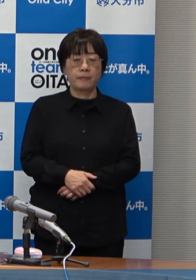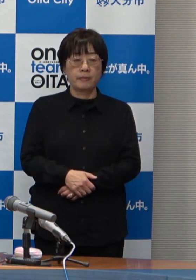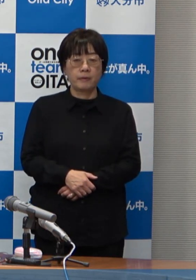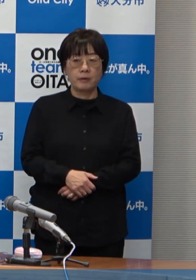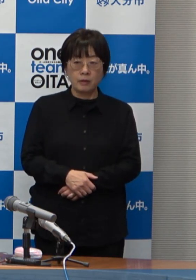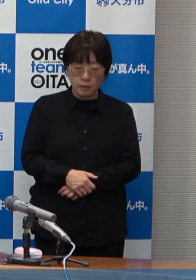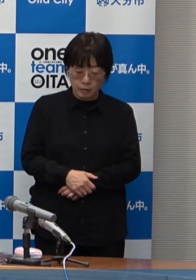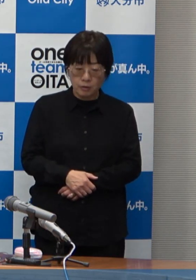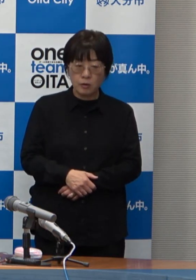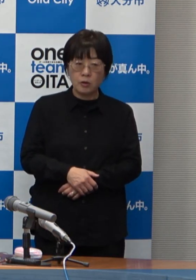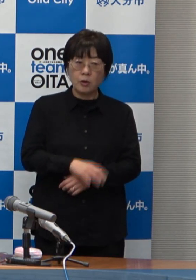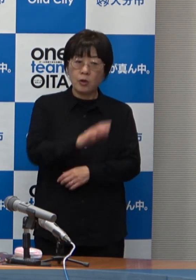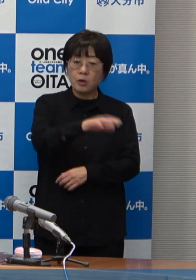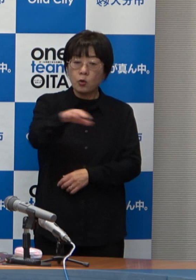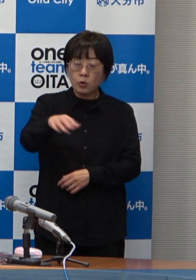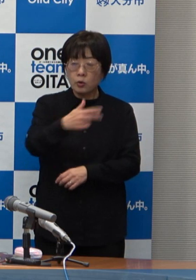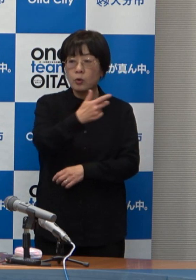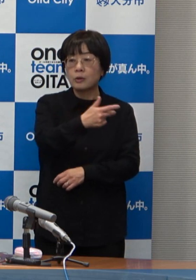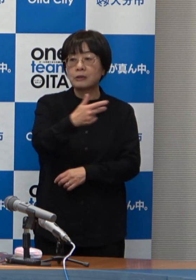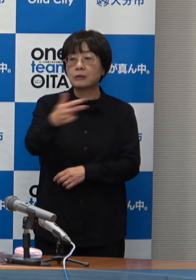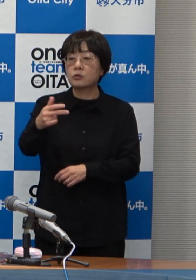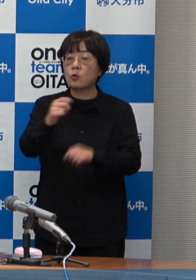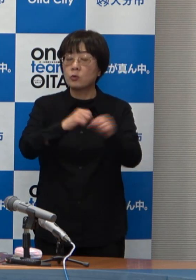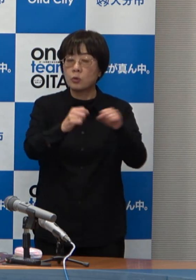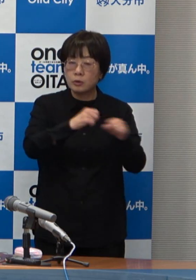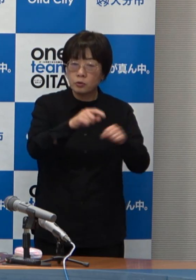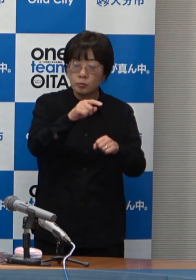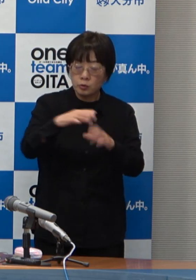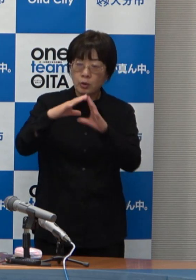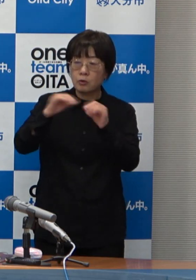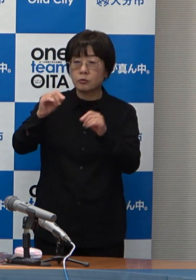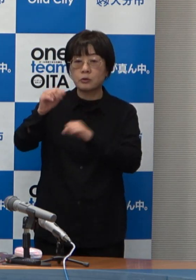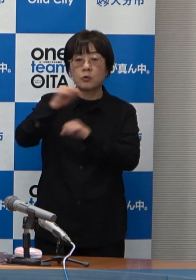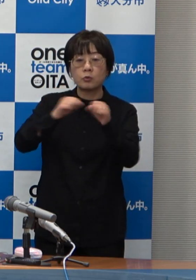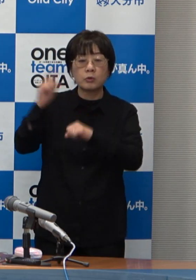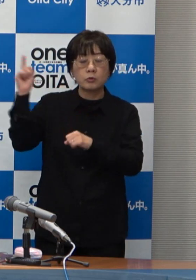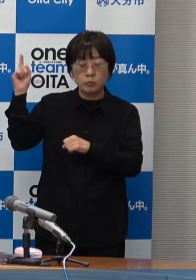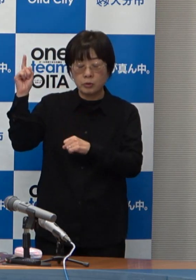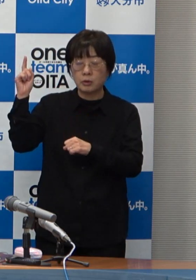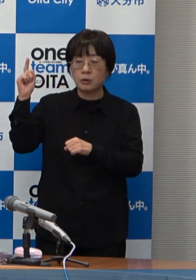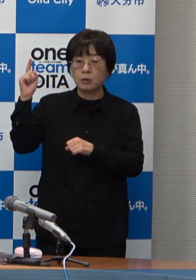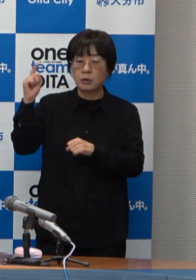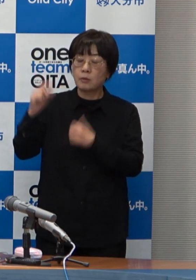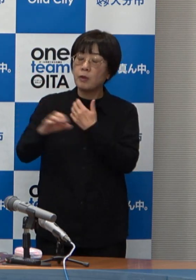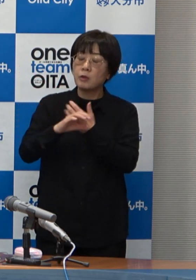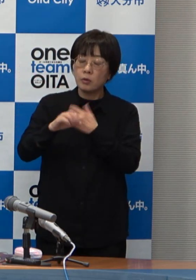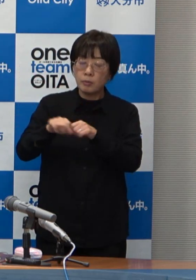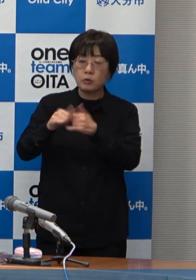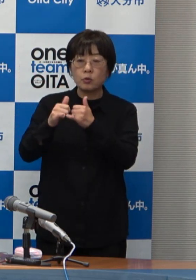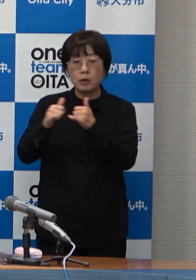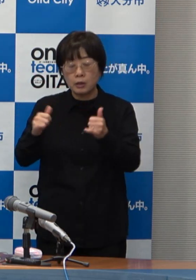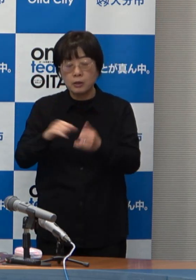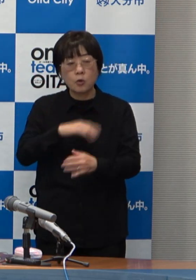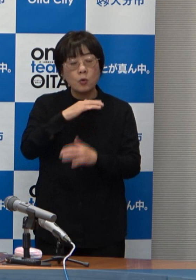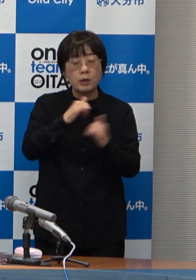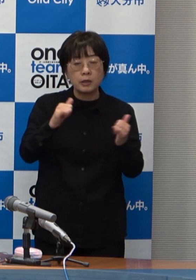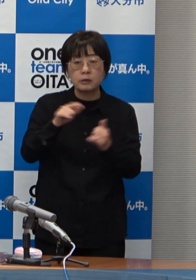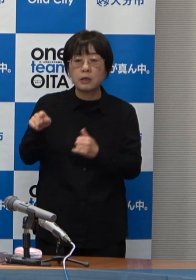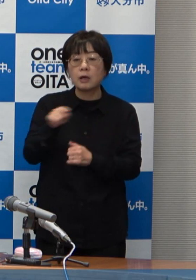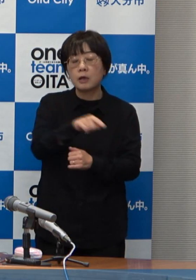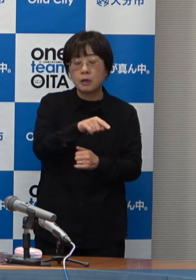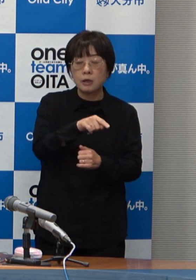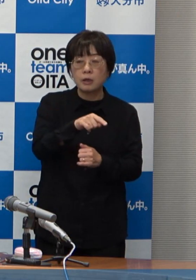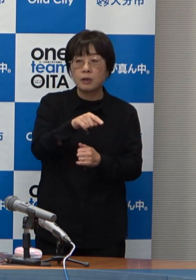市が取り組んでいるあるいは国全体が取り組んでいるような障害を持った方とか高齢の方とかに対する